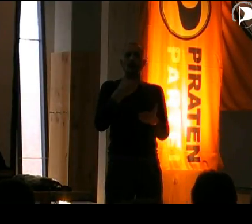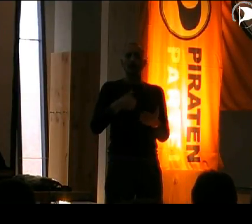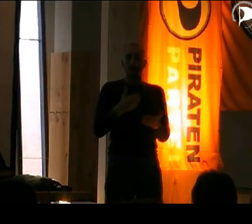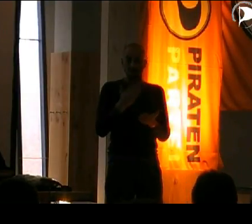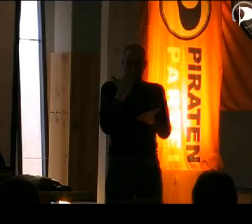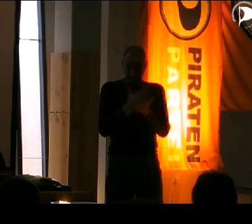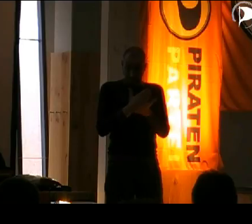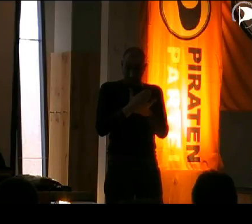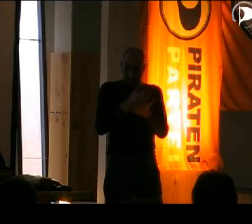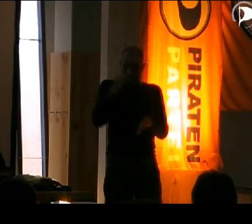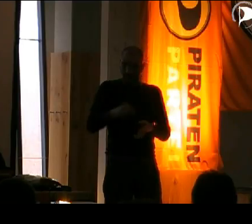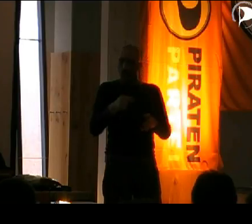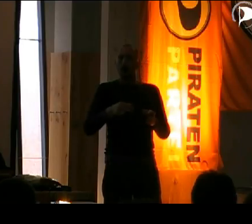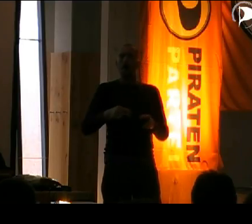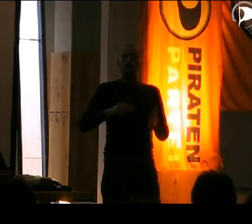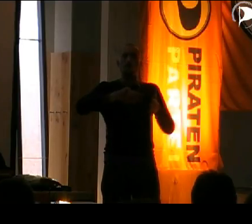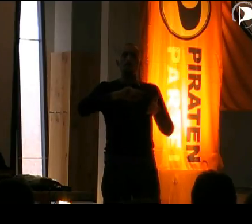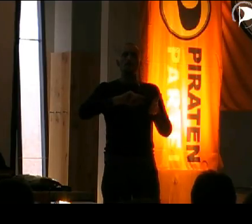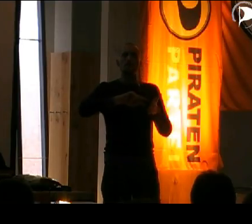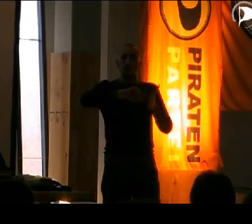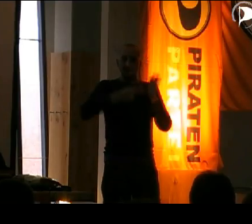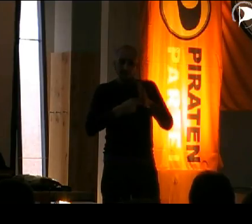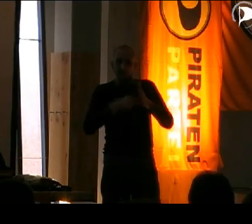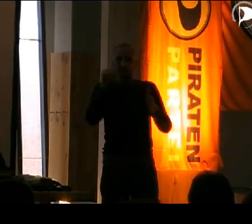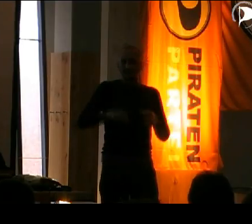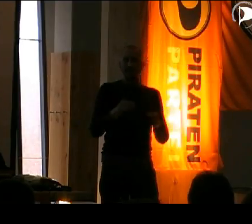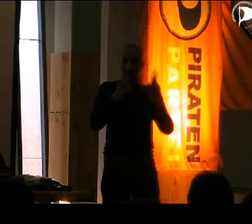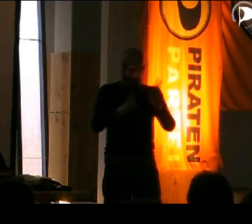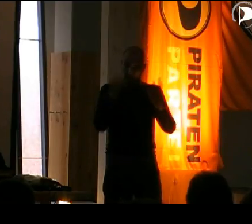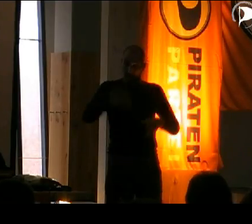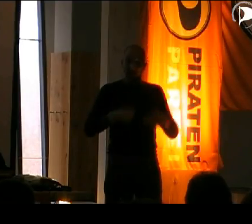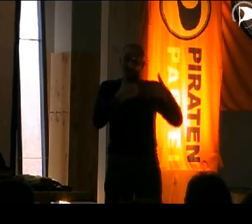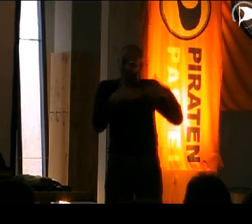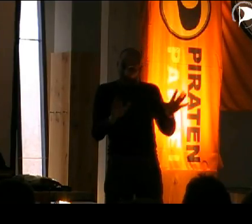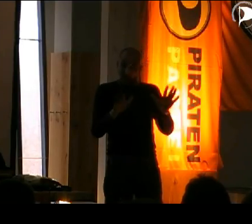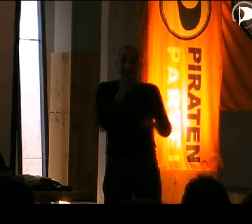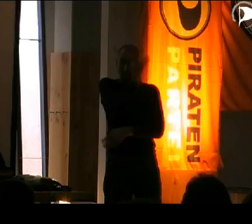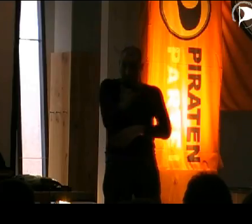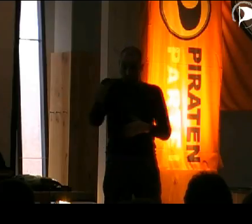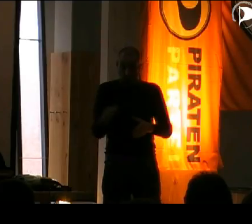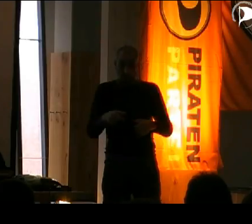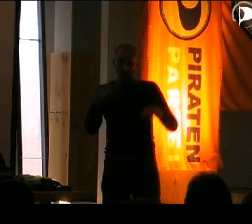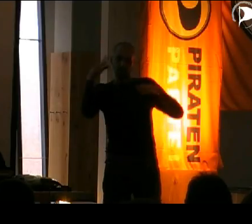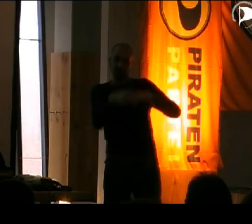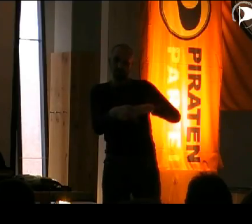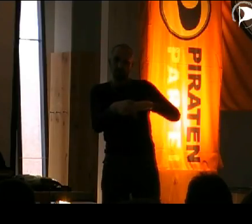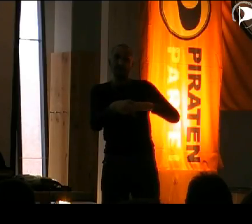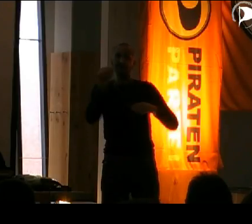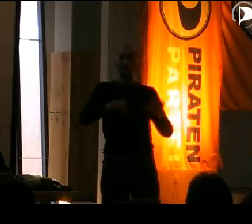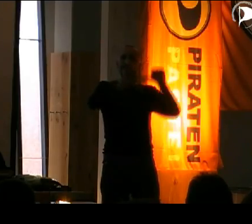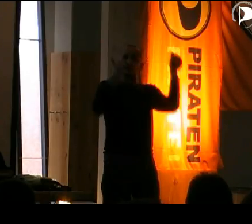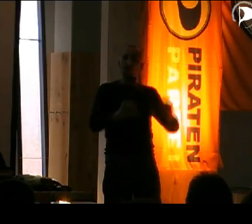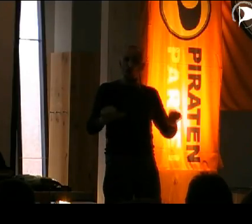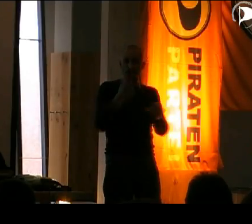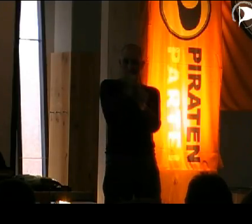das recht hat die freiheit der menschen zu beschneiden um ein symbol zu setzen